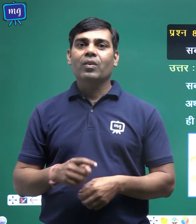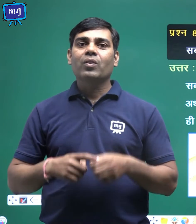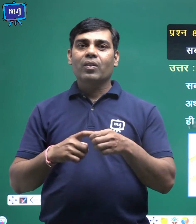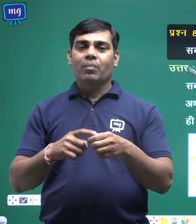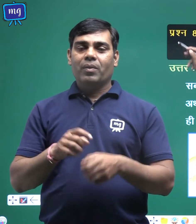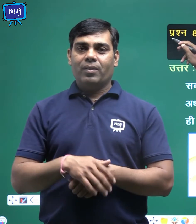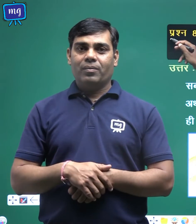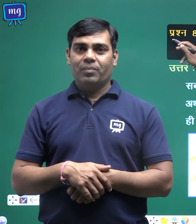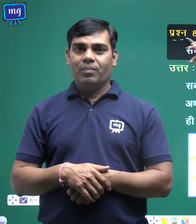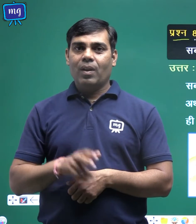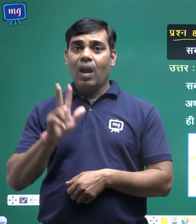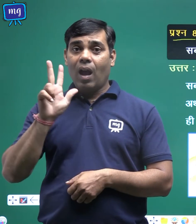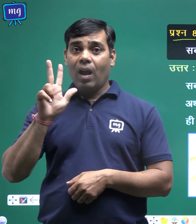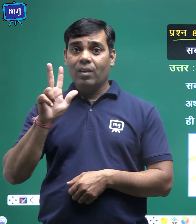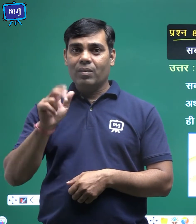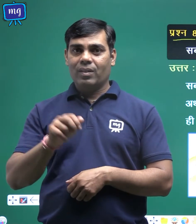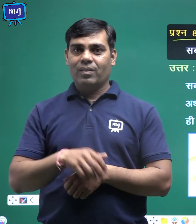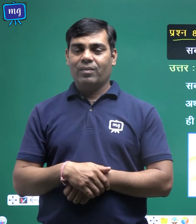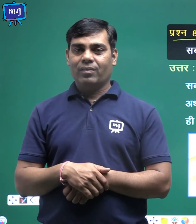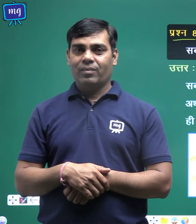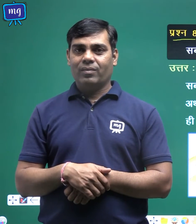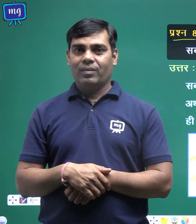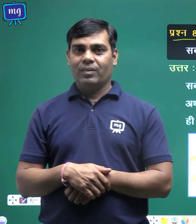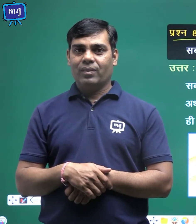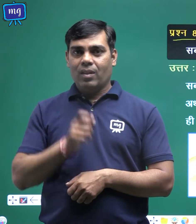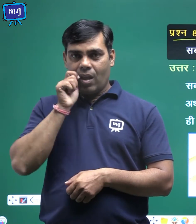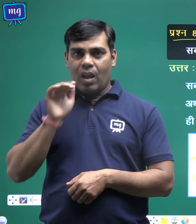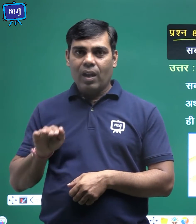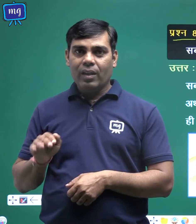नंबर 8 पर। लड़के ने